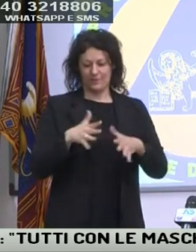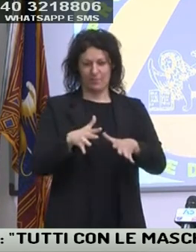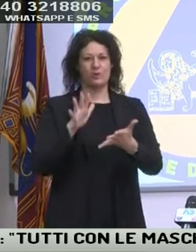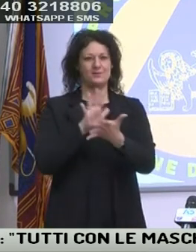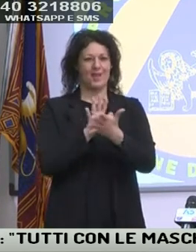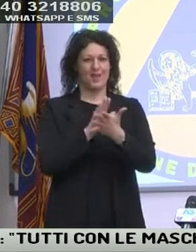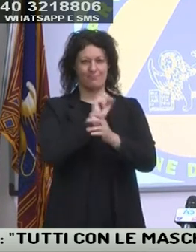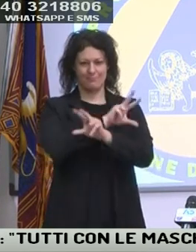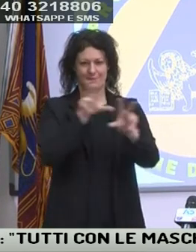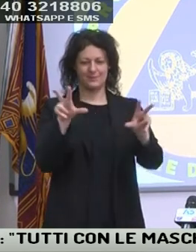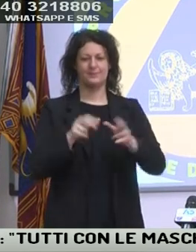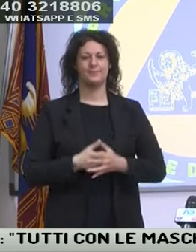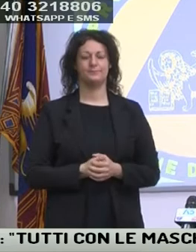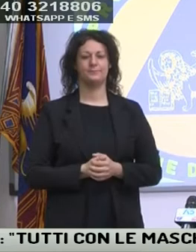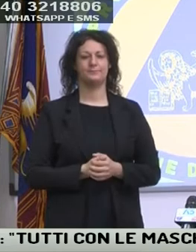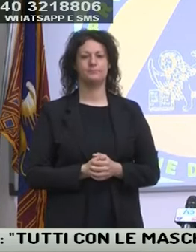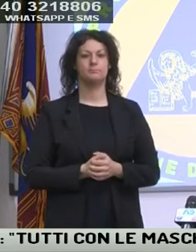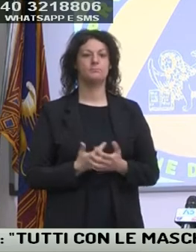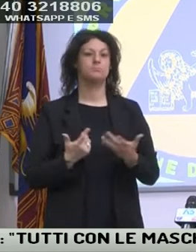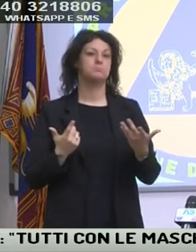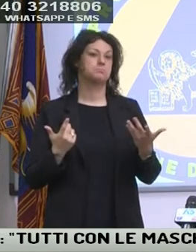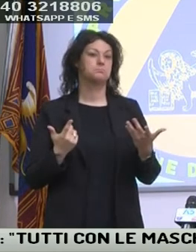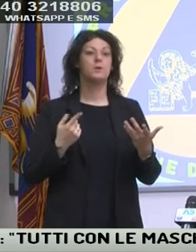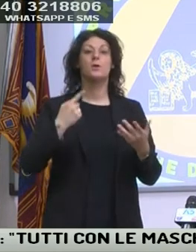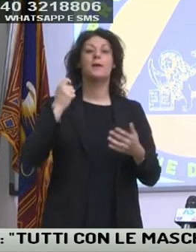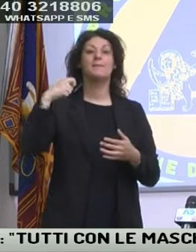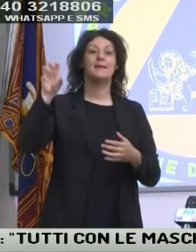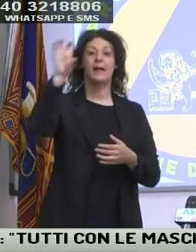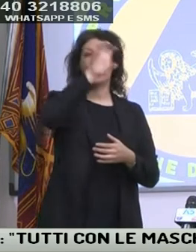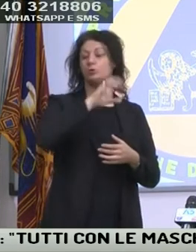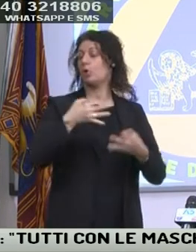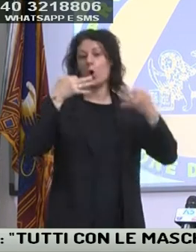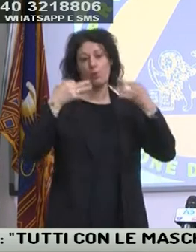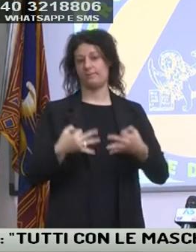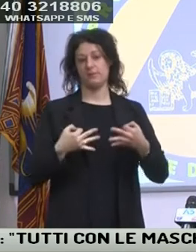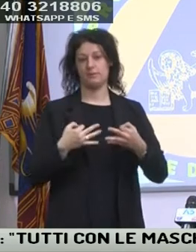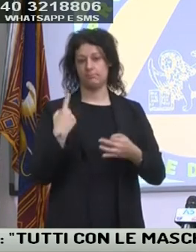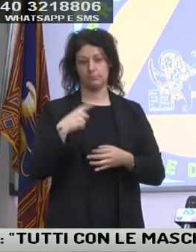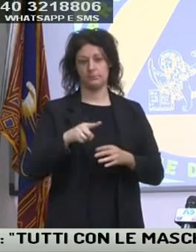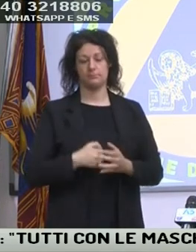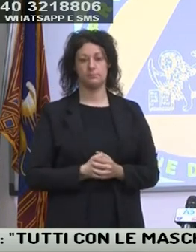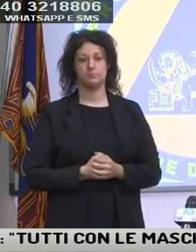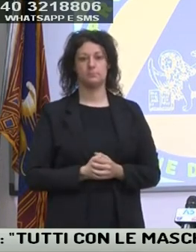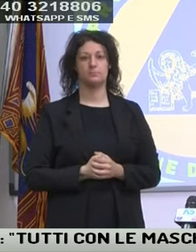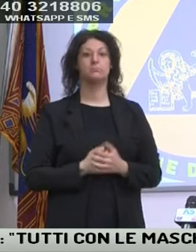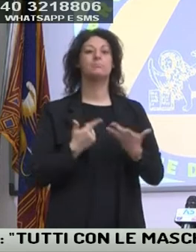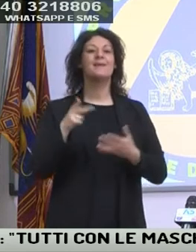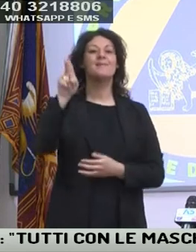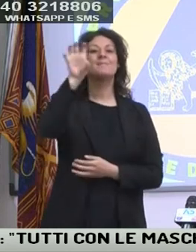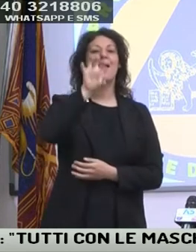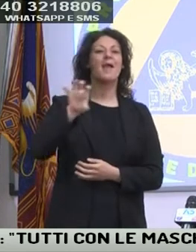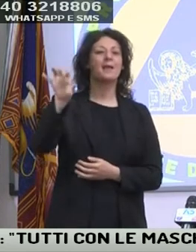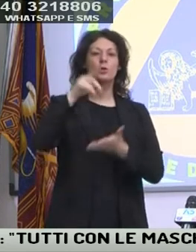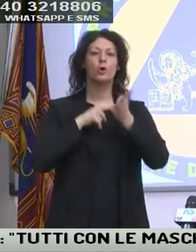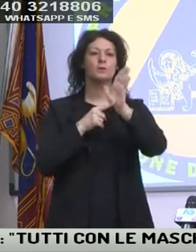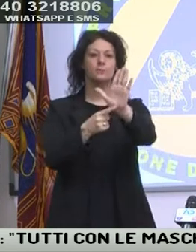assolutamente il convincimento che abbiamo tutti noi. In particolar modo noi in Veneto sappiamo che il comportamento dei cittadini è